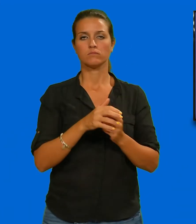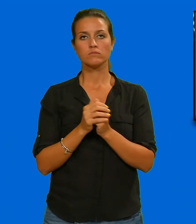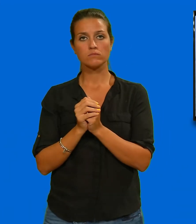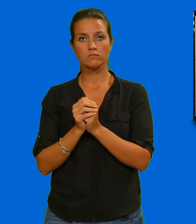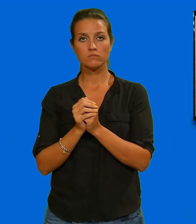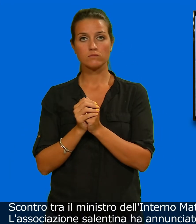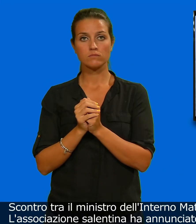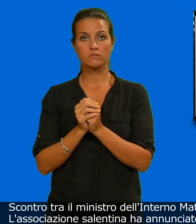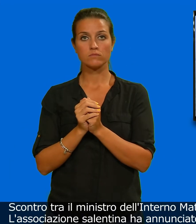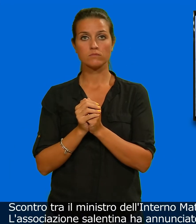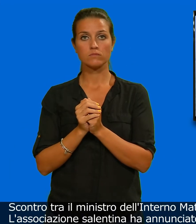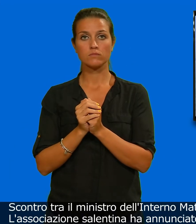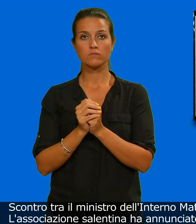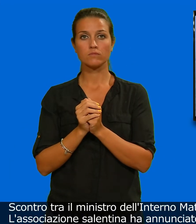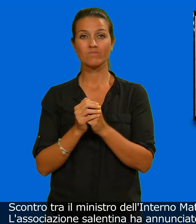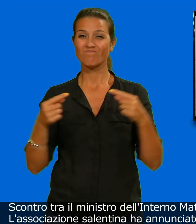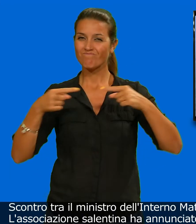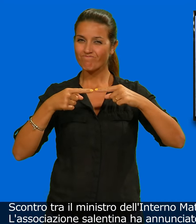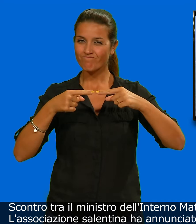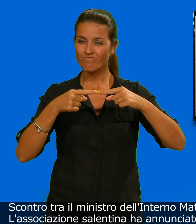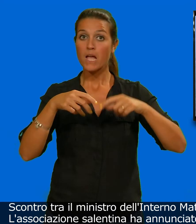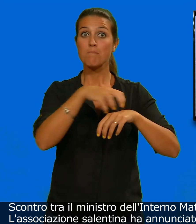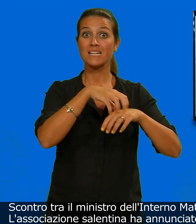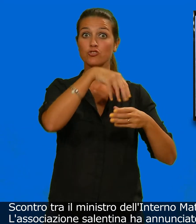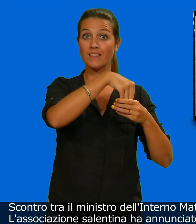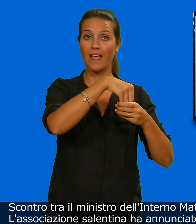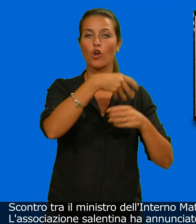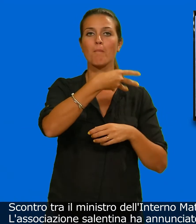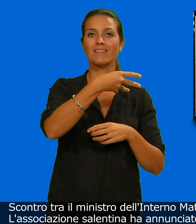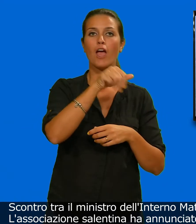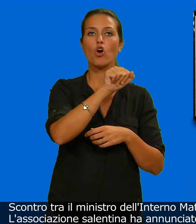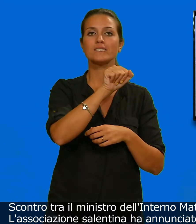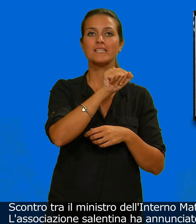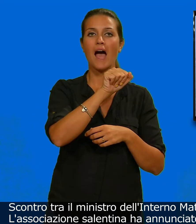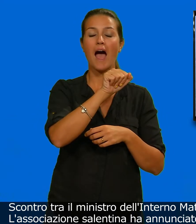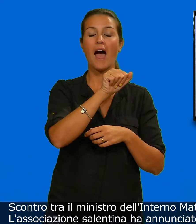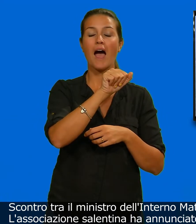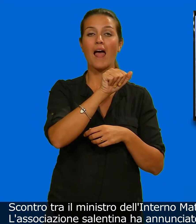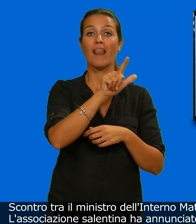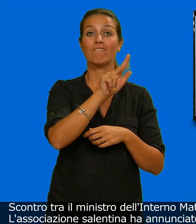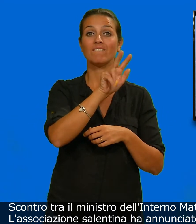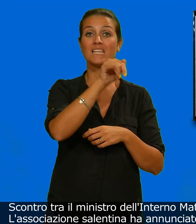scontro tra il ministro dell'interno matteo salvini e l'arci di lecce